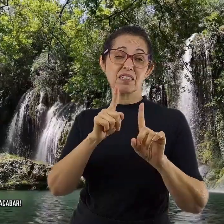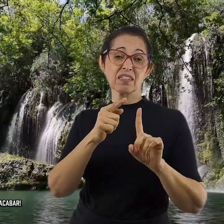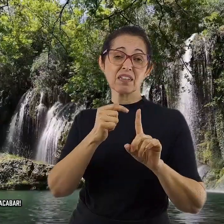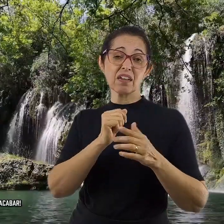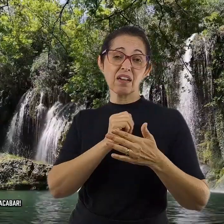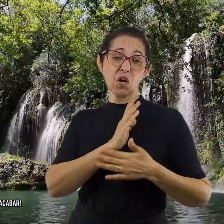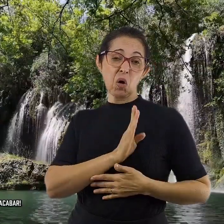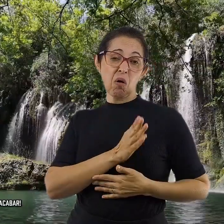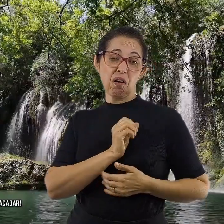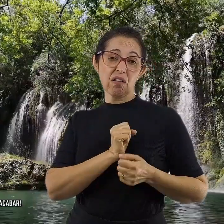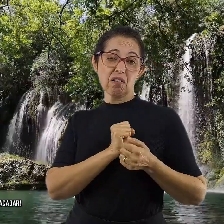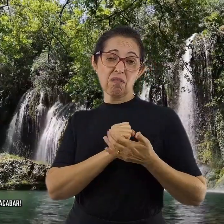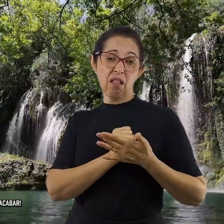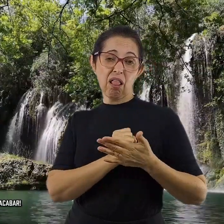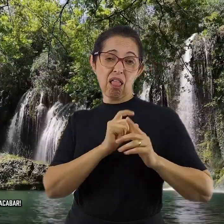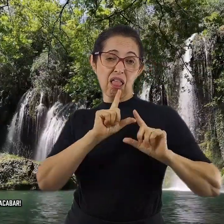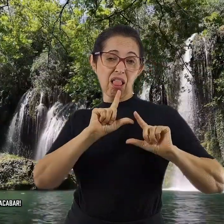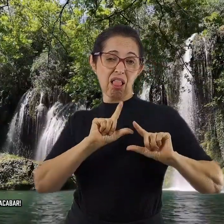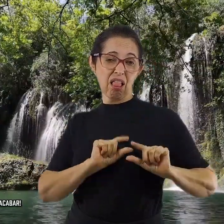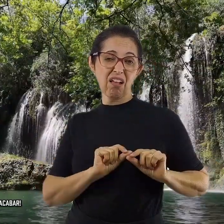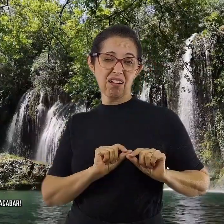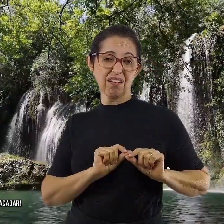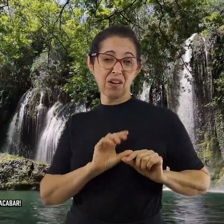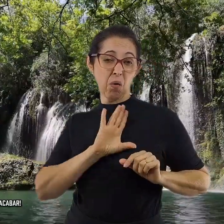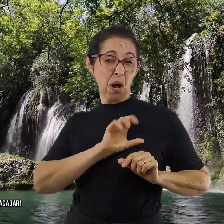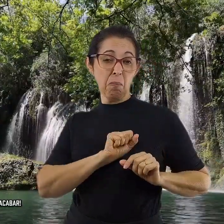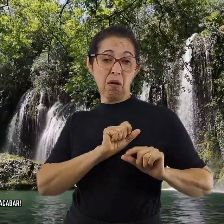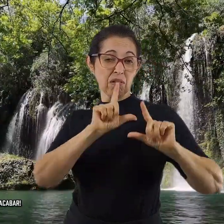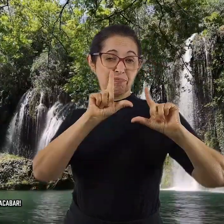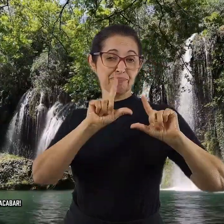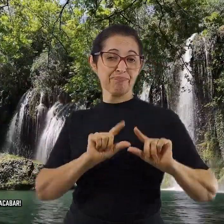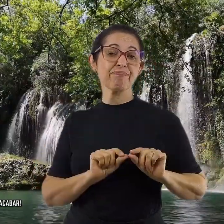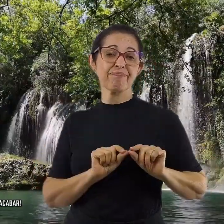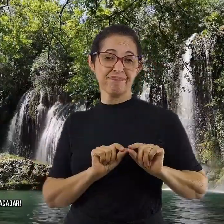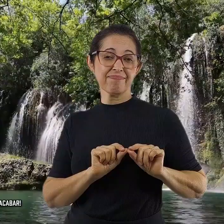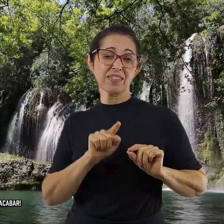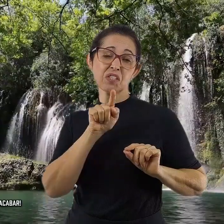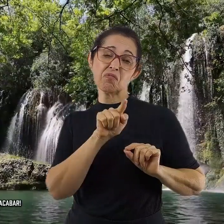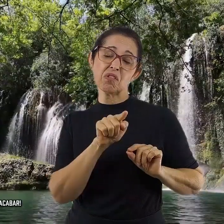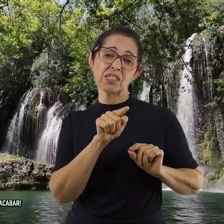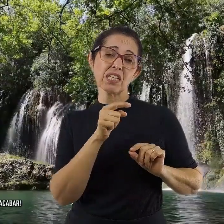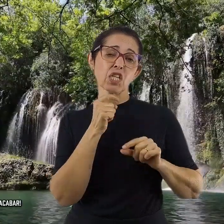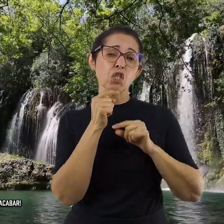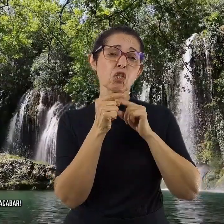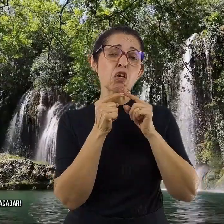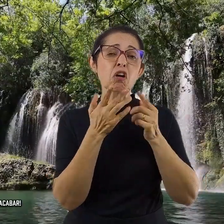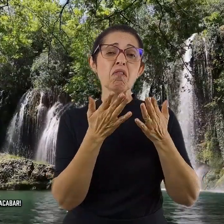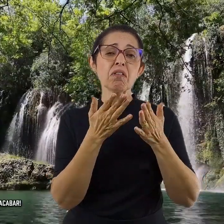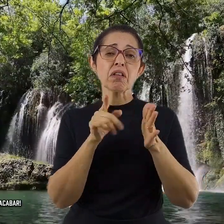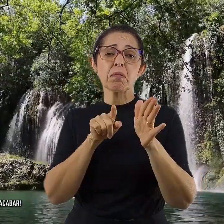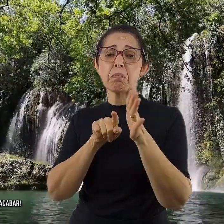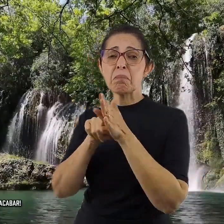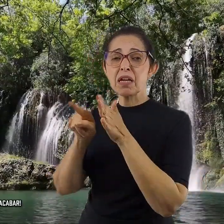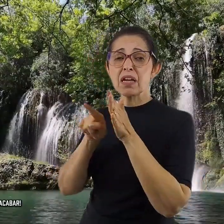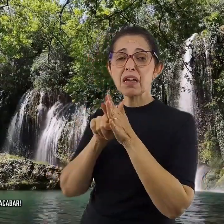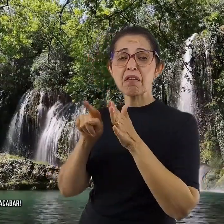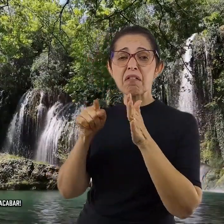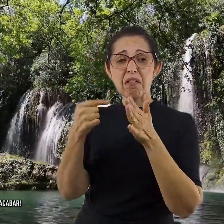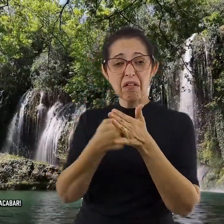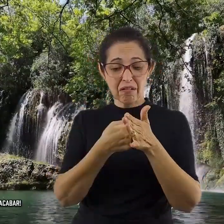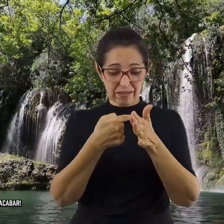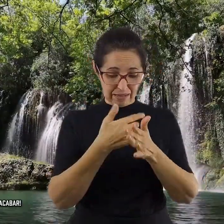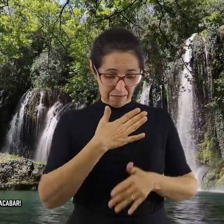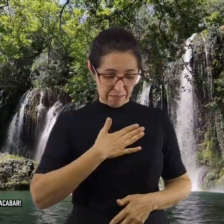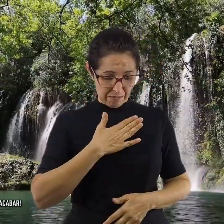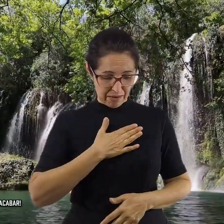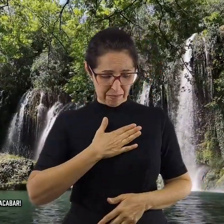lá raça rai na como rai. batia antigamente. Ola lá rai. E tem se perguntado ao teu Senhor: Rei desse rai